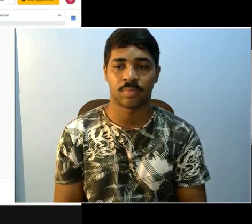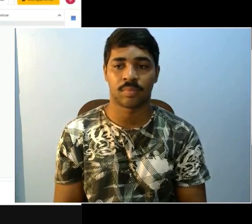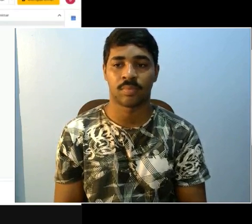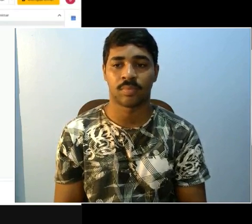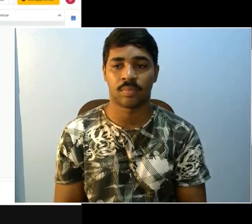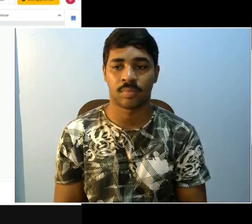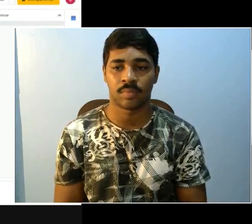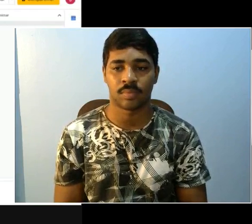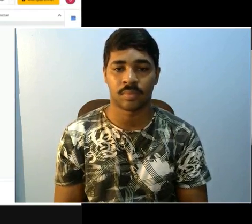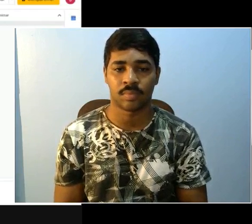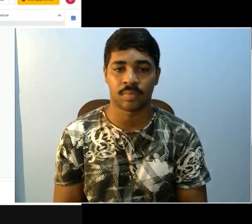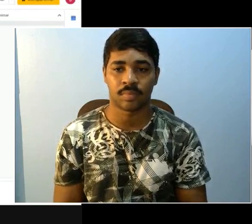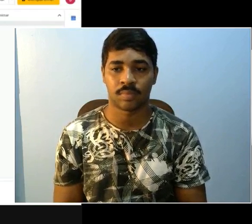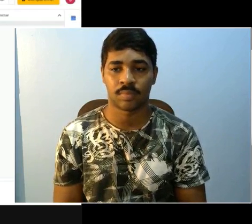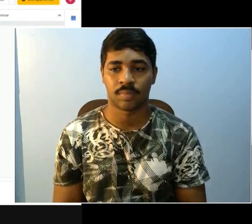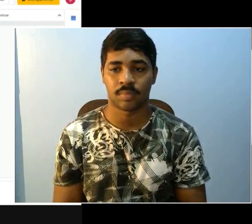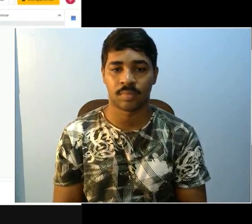Tá? Então, vamos lá.